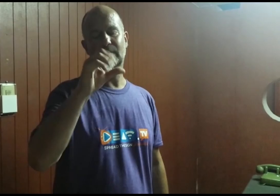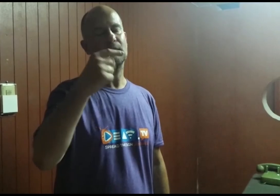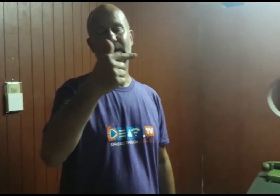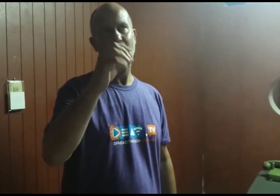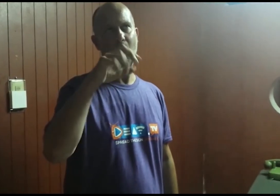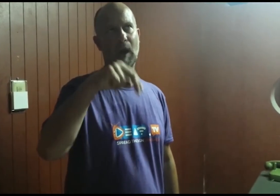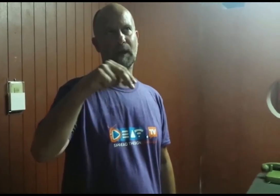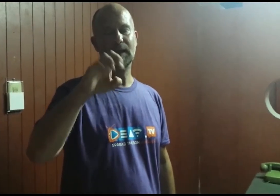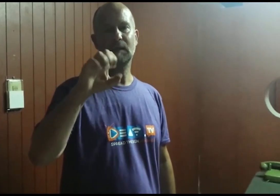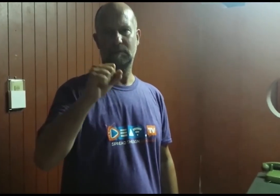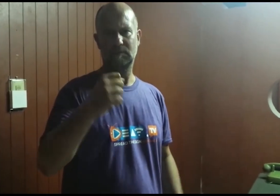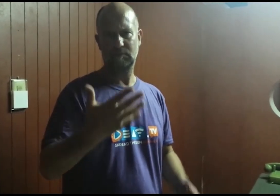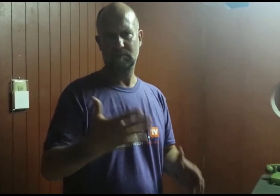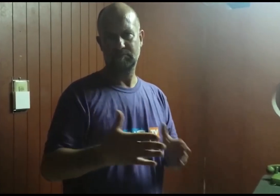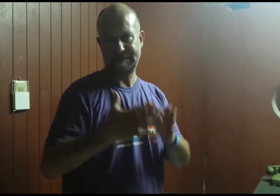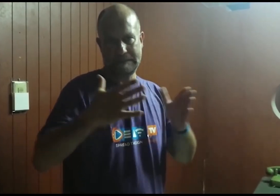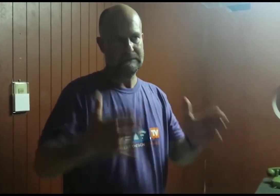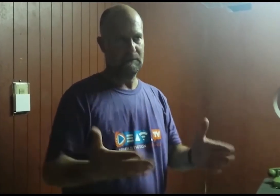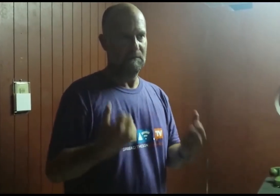Ja genau, grob 50 Tonnen.